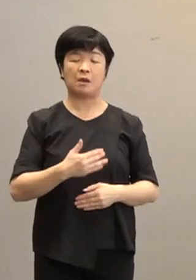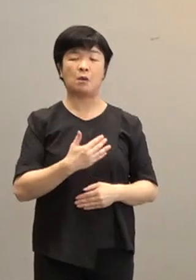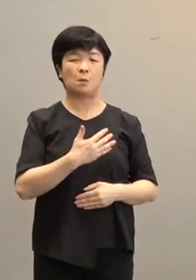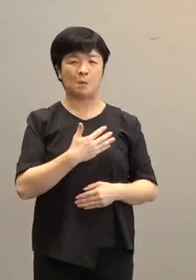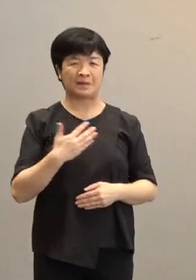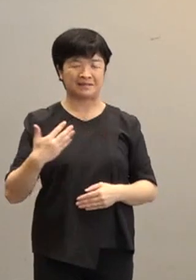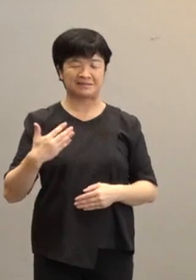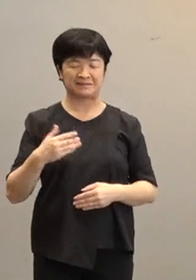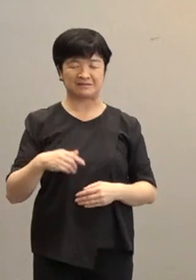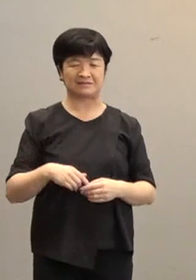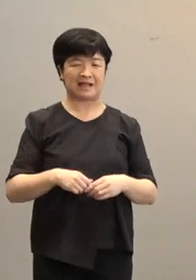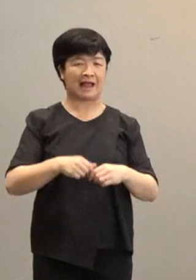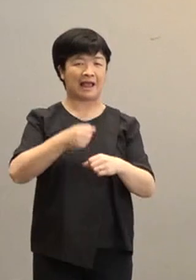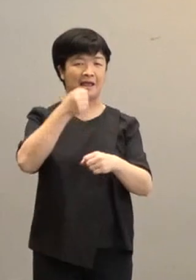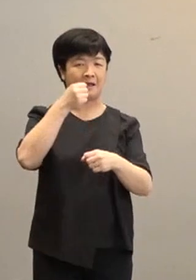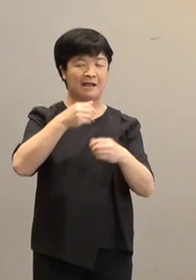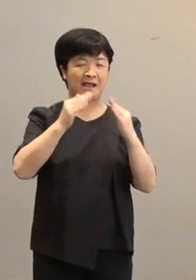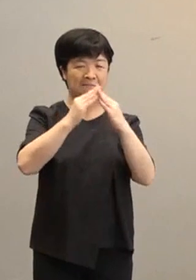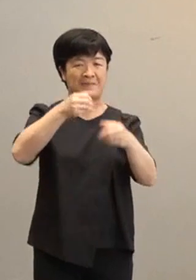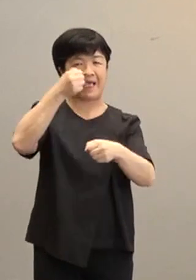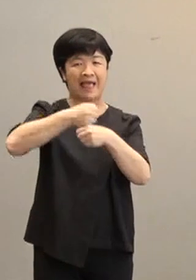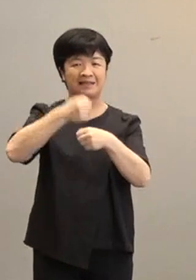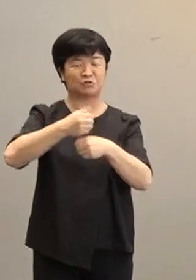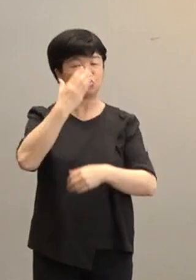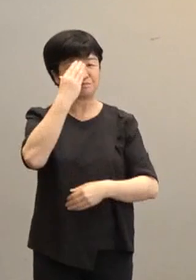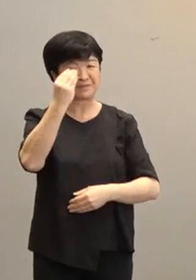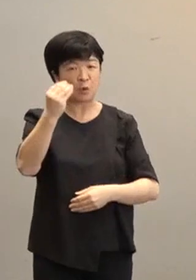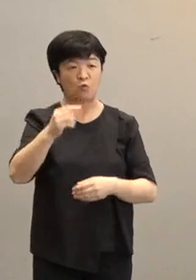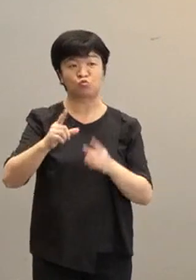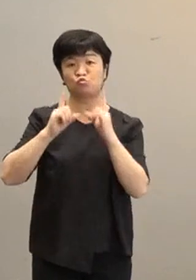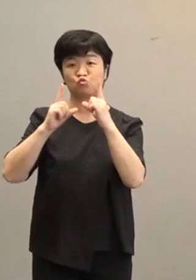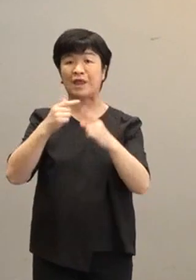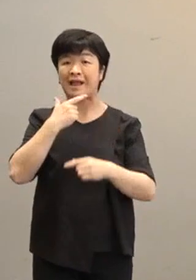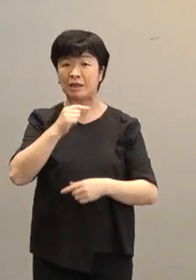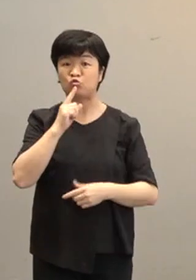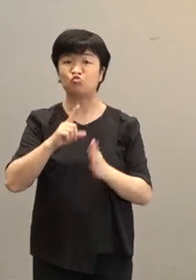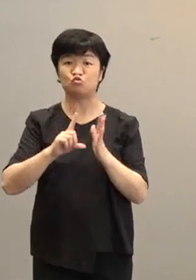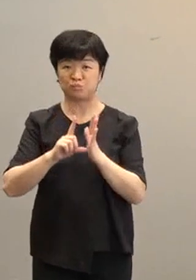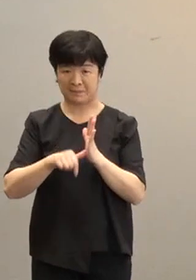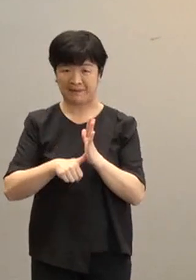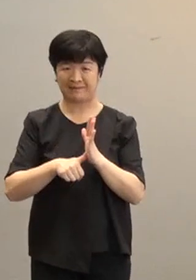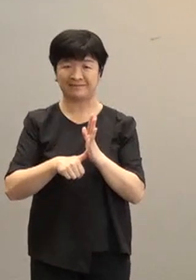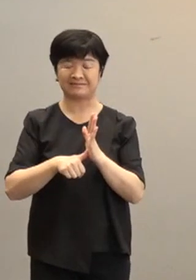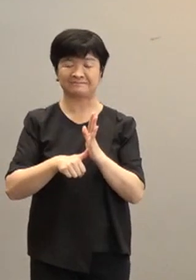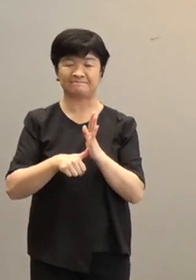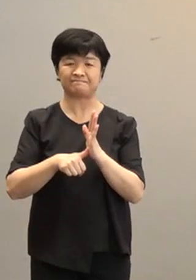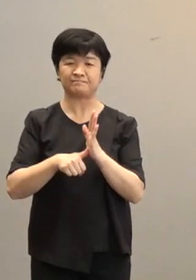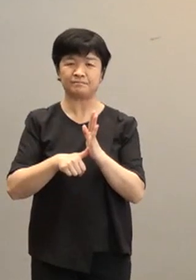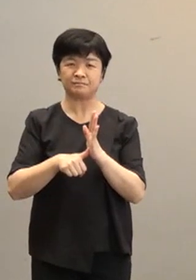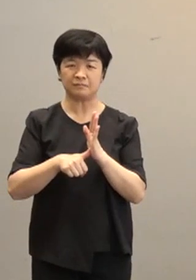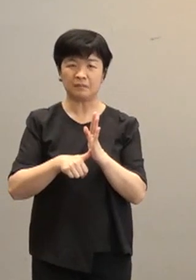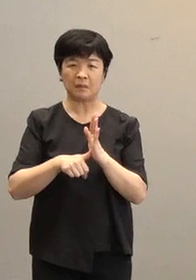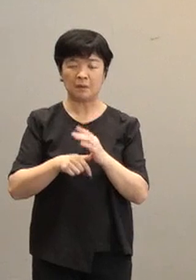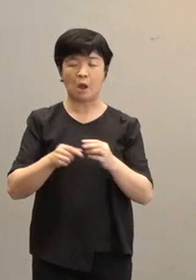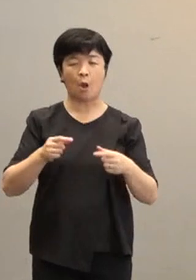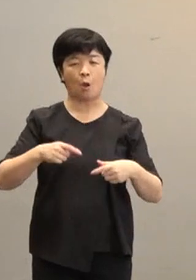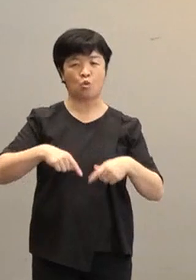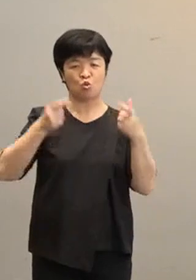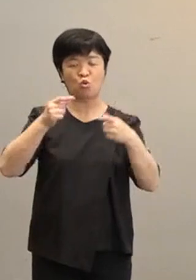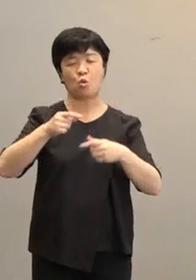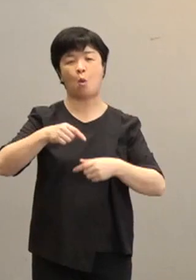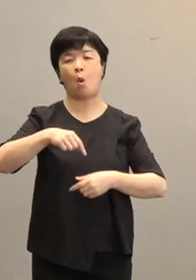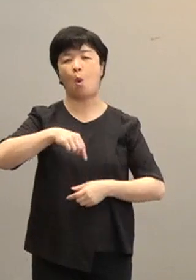木であったり建設業の魅力を伝えていくっていう時に、やはりせっかく、ある種その土木建築